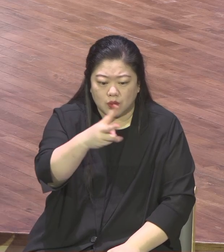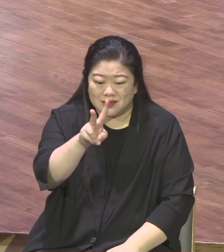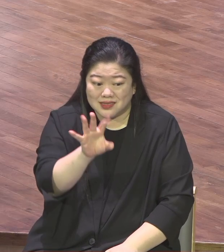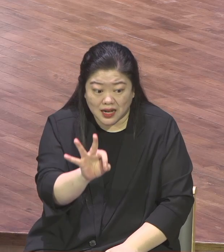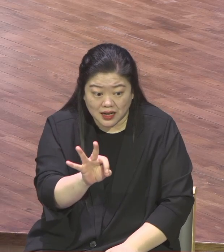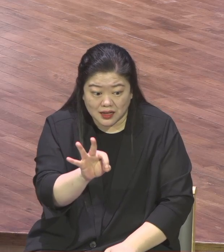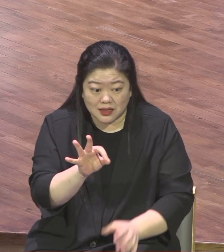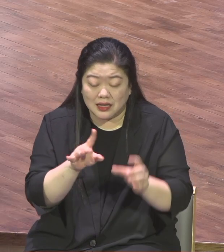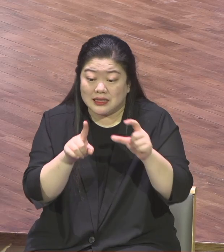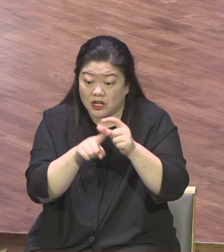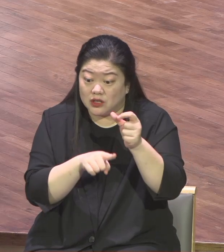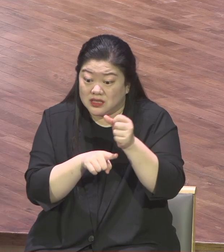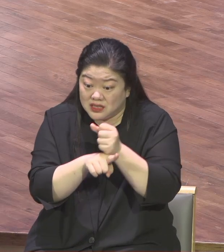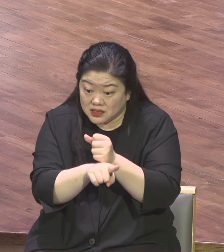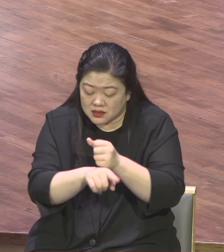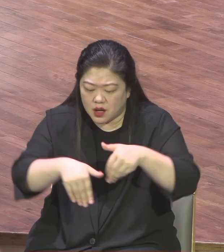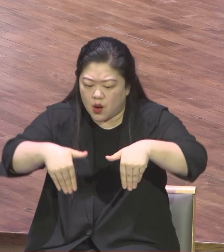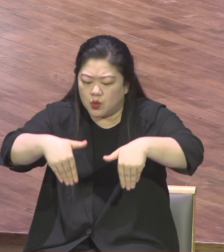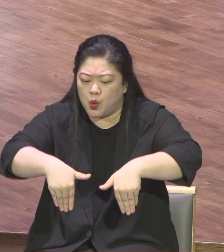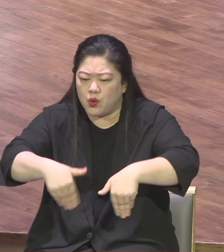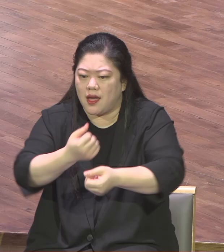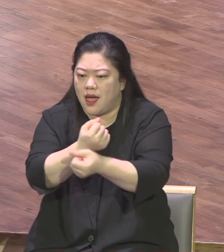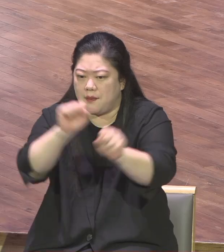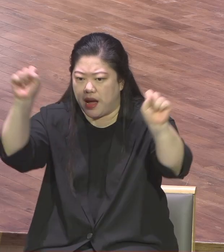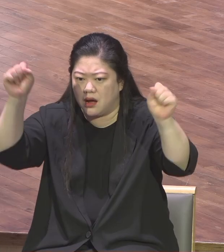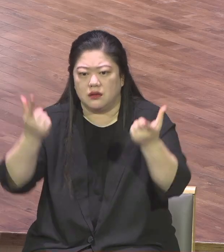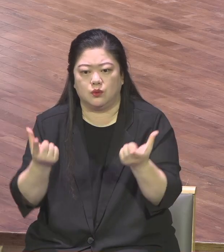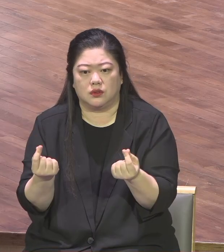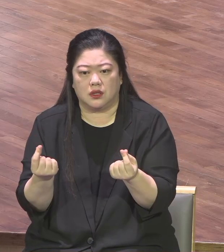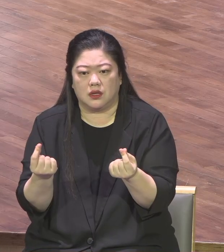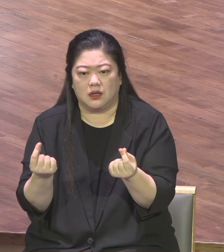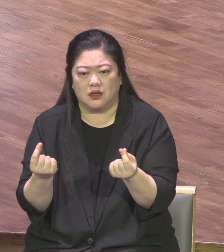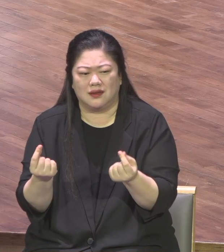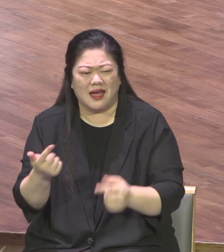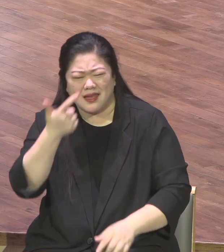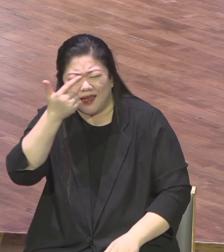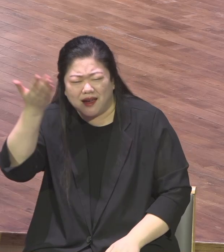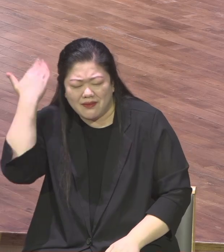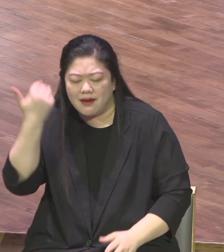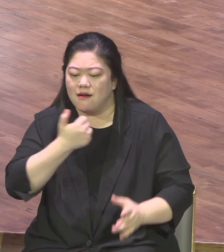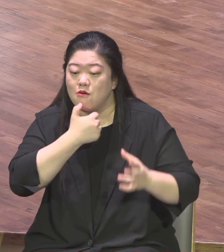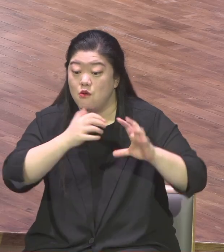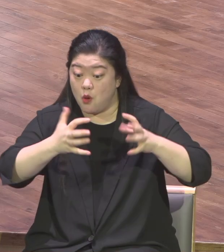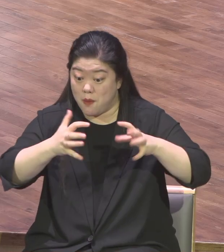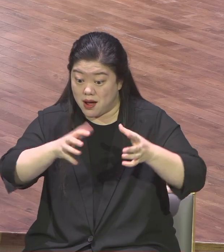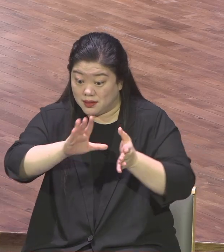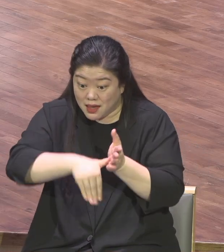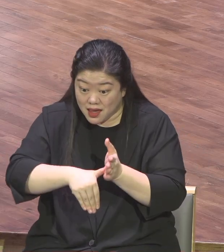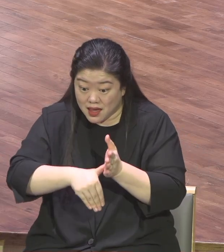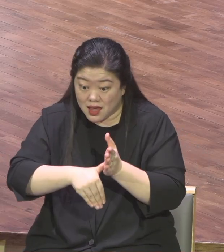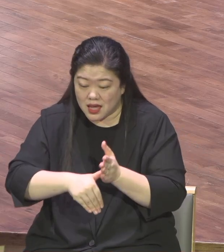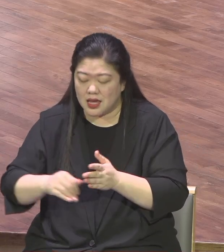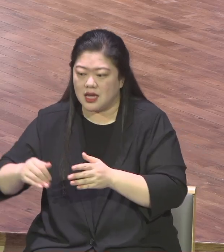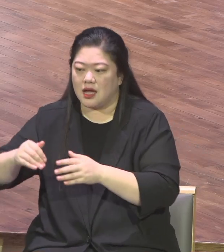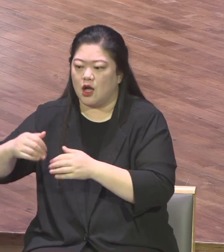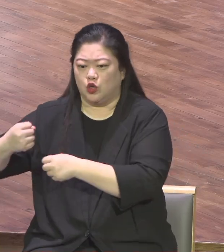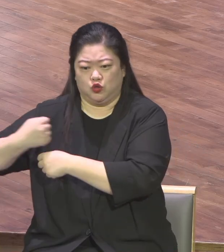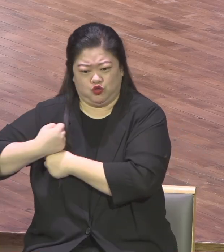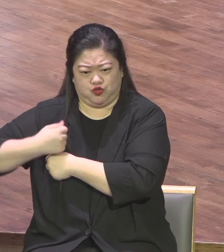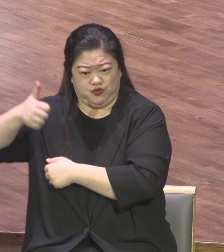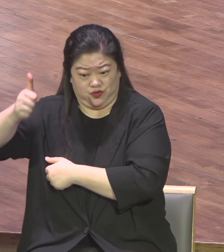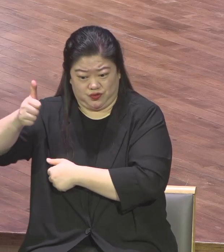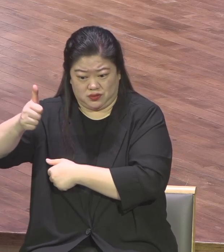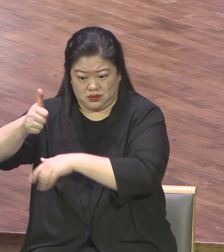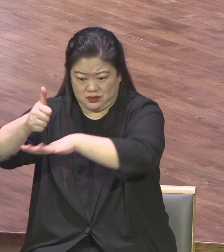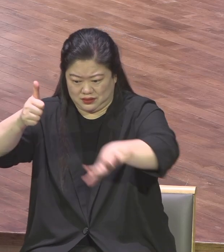해방. 당시 로마 제후에서는요 수많은 노예들이 많았어요. 이 전쟁을 하고 이기면 그 거기